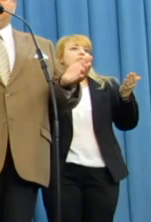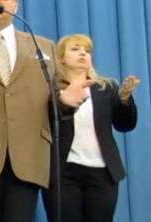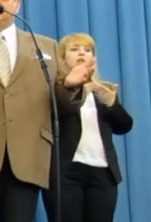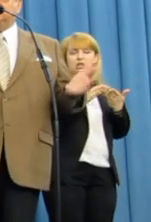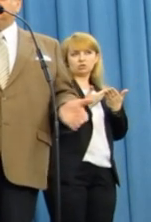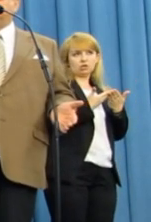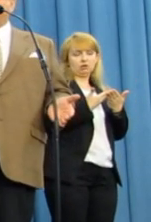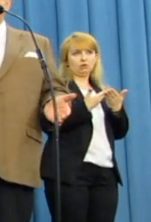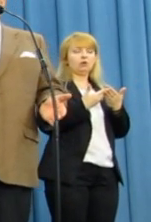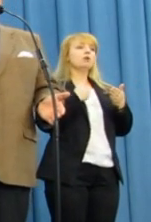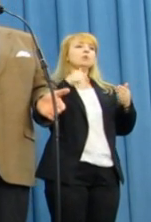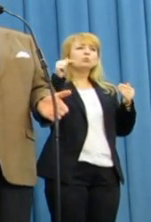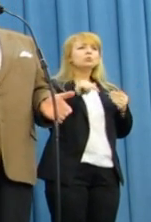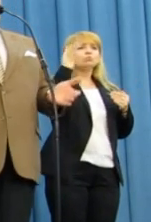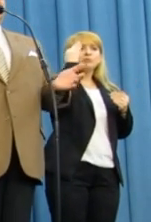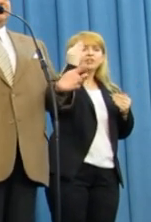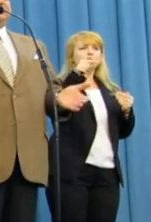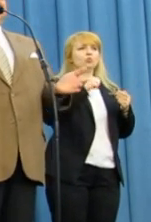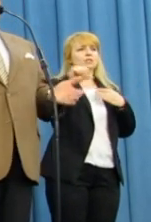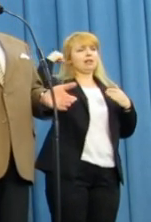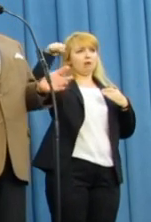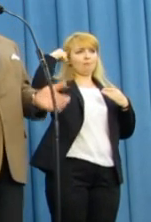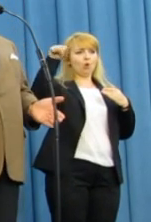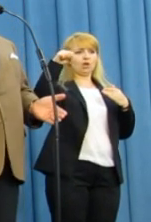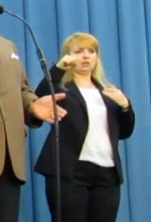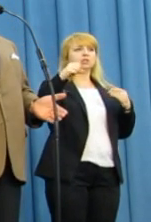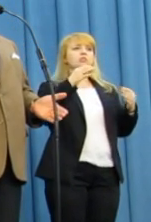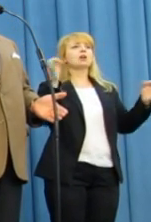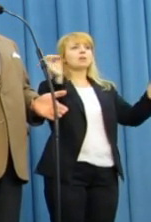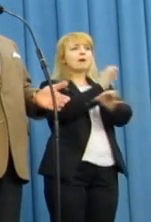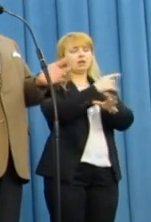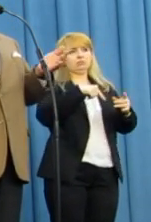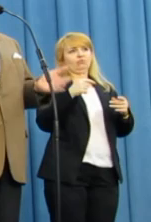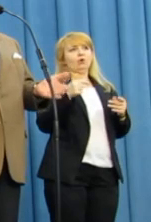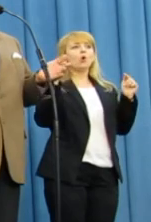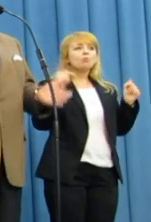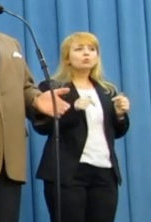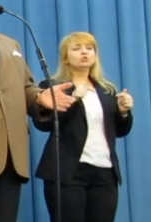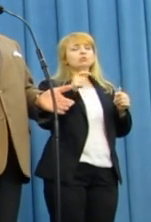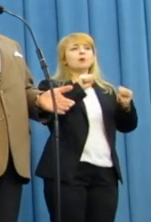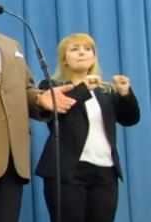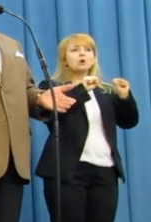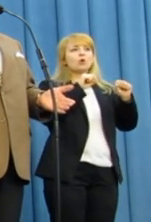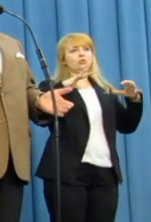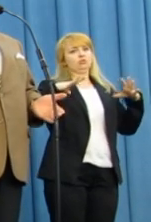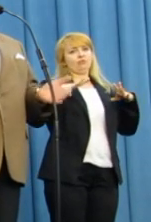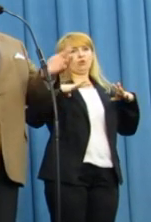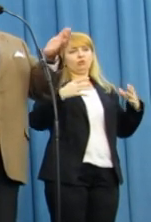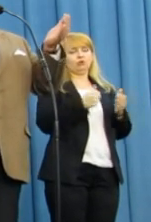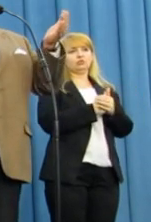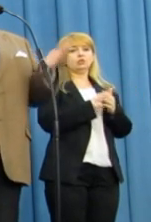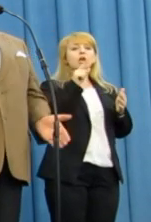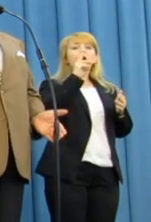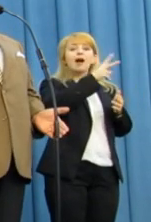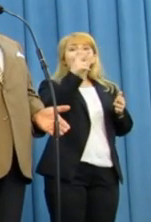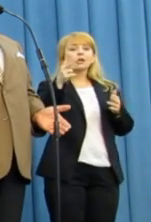naprawdę mieć świadomość, że żyjemy w demokratycznym państwie prawnym i te podstawowe wolności nie mogą być naruszane, bo one mogą